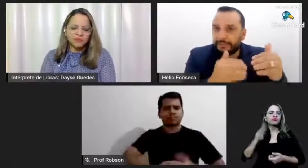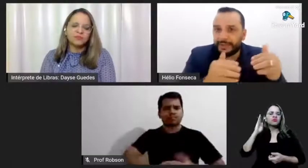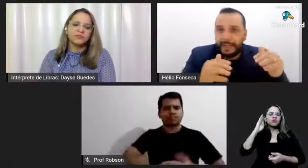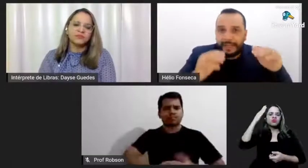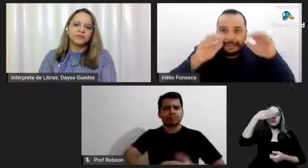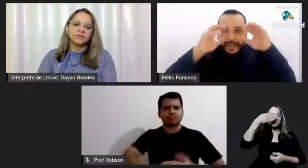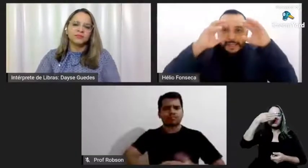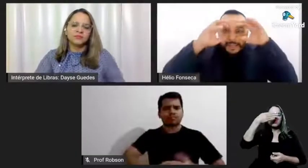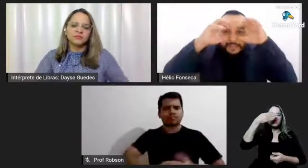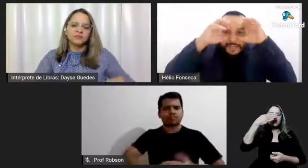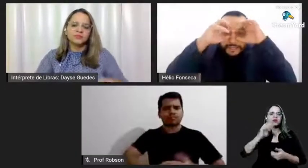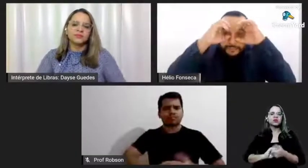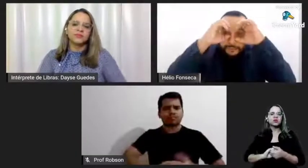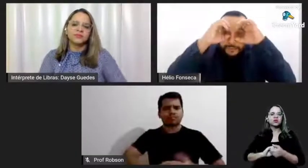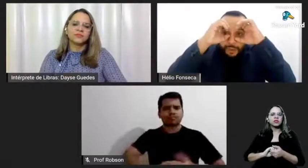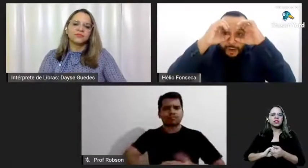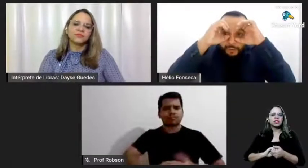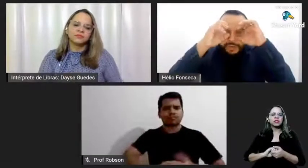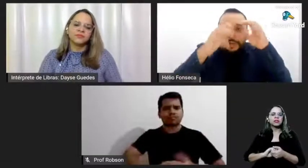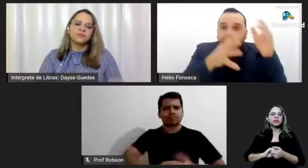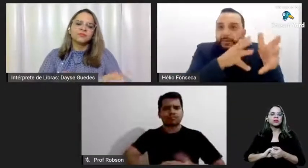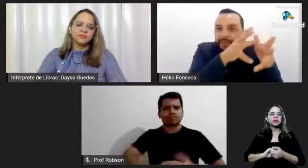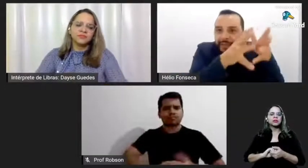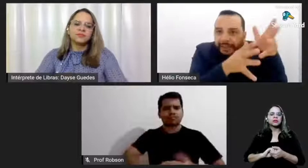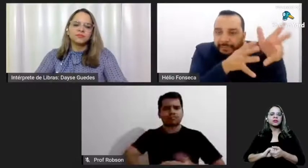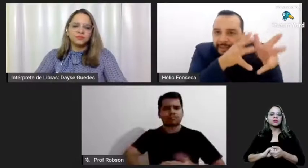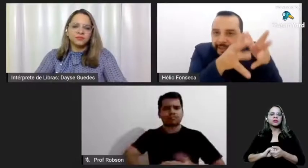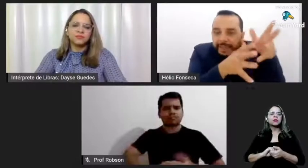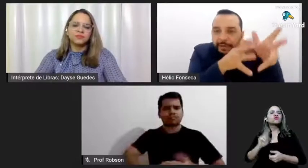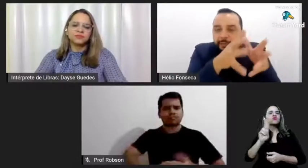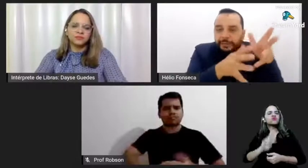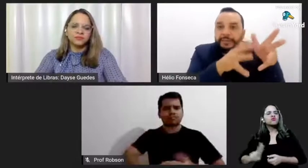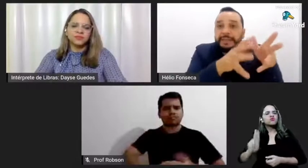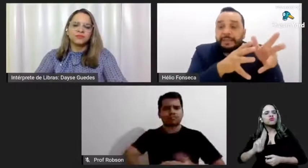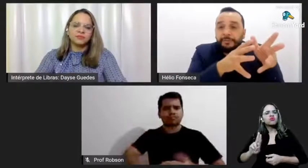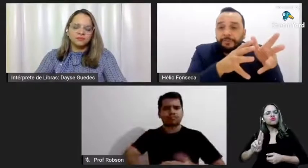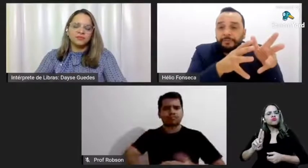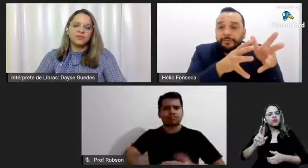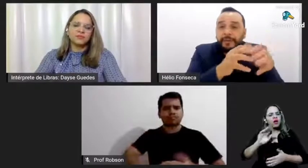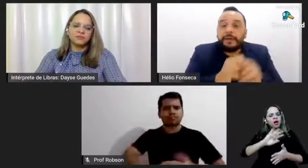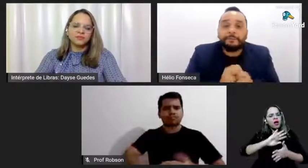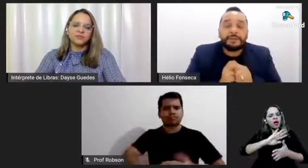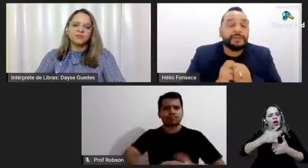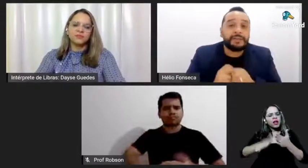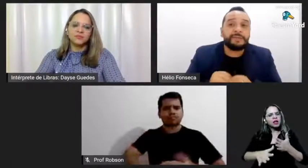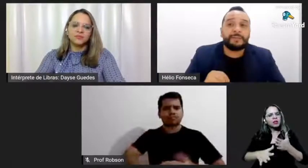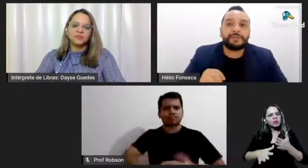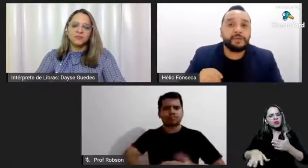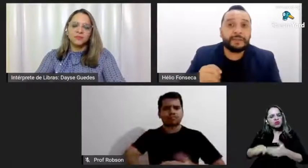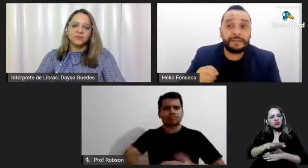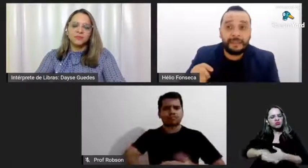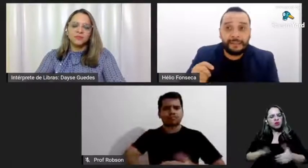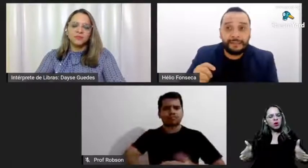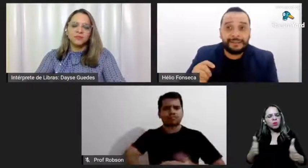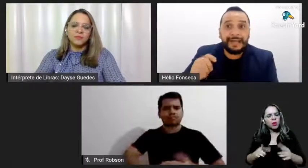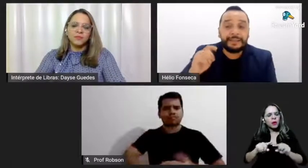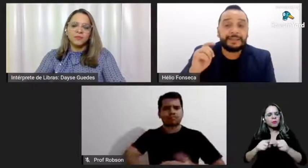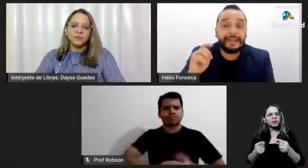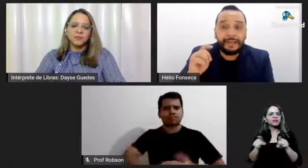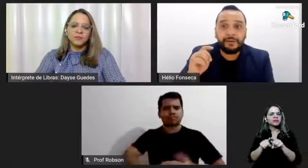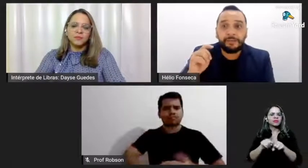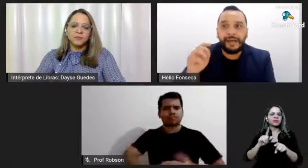foram ficando cegas, que ainda tem um resíduo visual, que usa Libras em campo reduzido. Mas nós temos pessoas